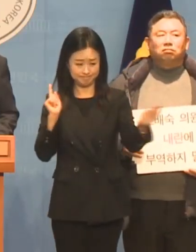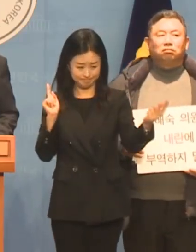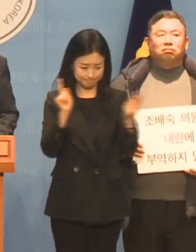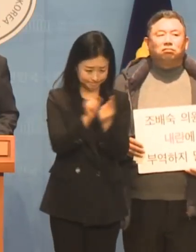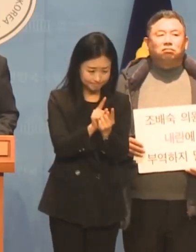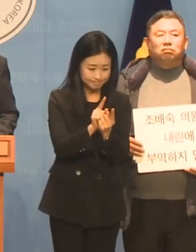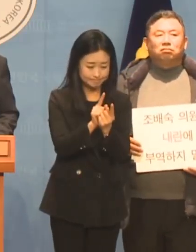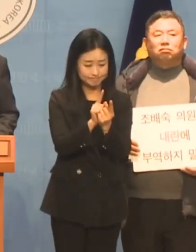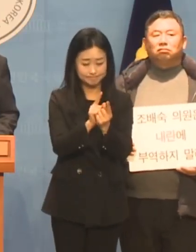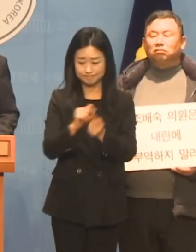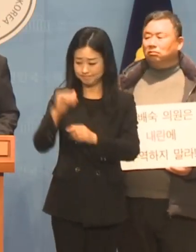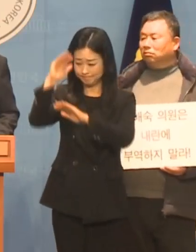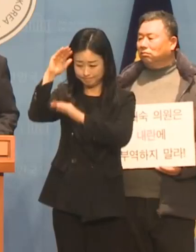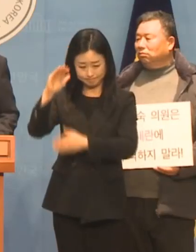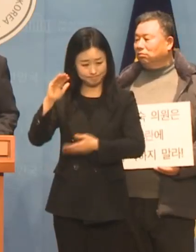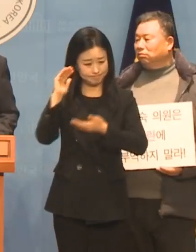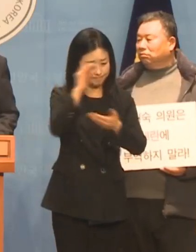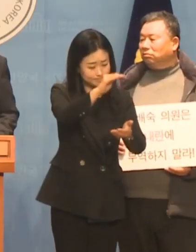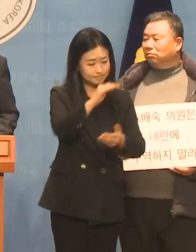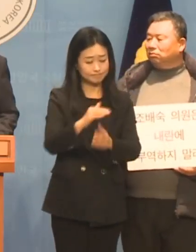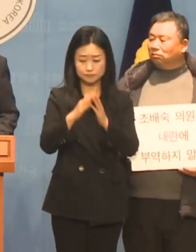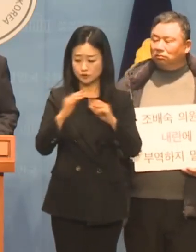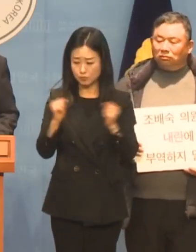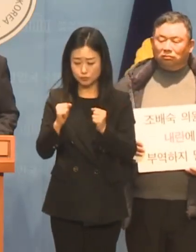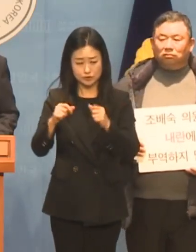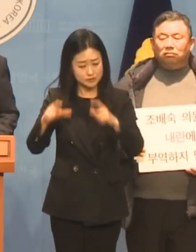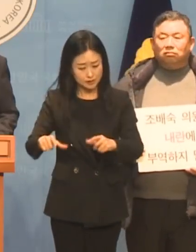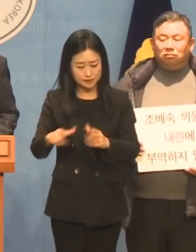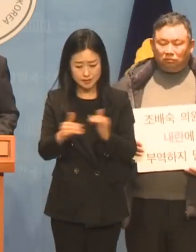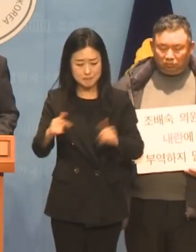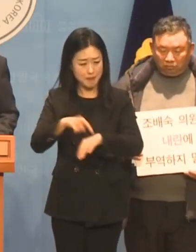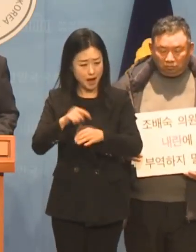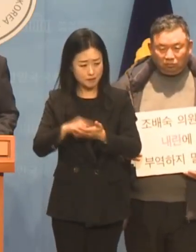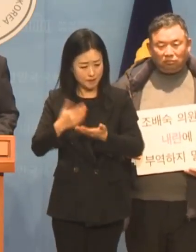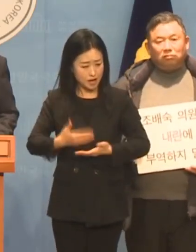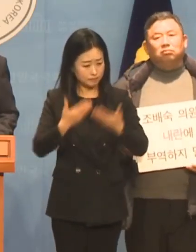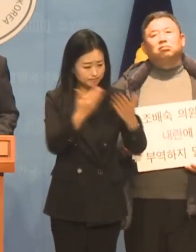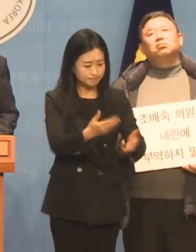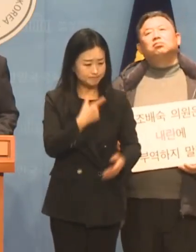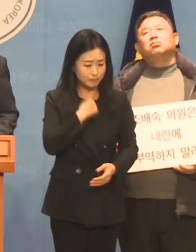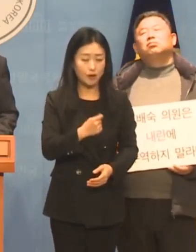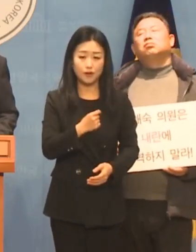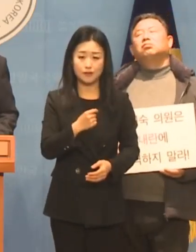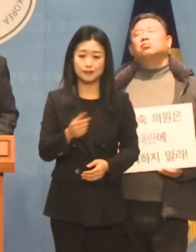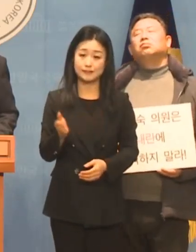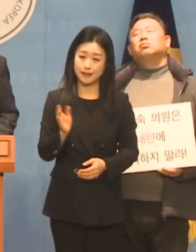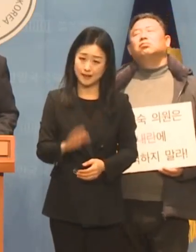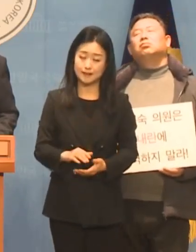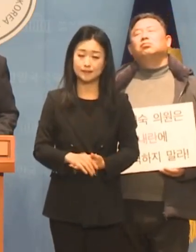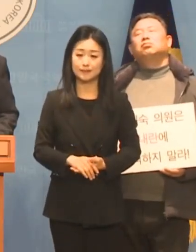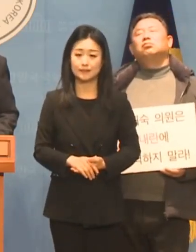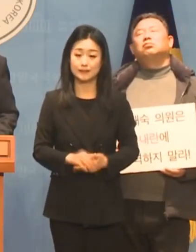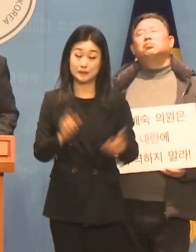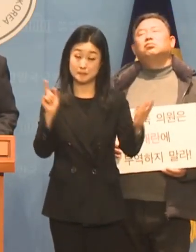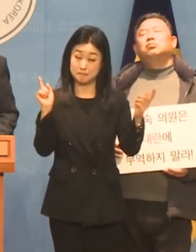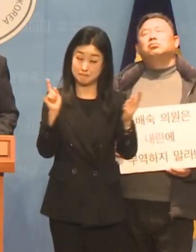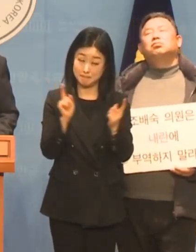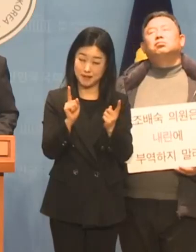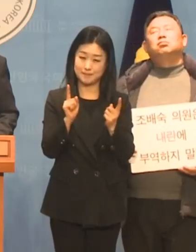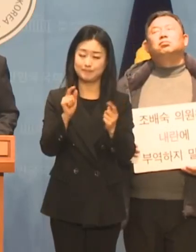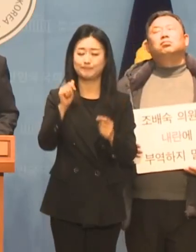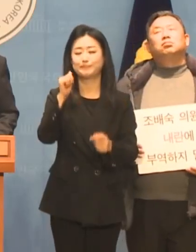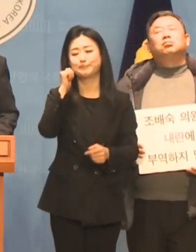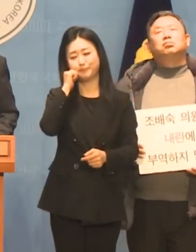조배숙 의원에게 전라북도 도민의 절절한 마음을 말씀드렸어야 했는데 그렇게 하지